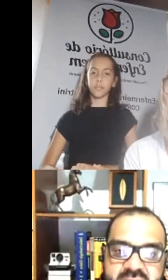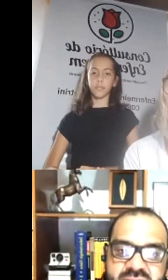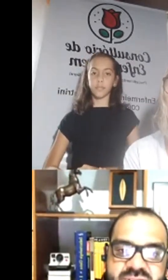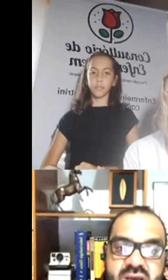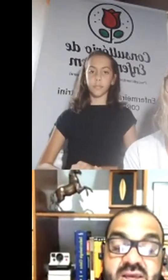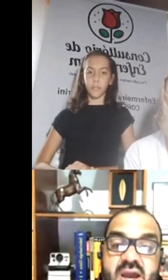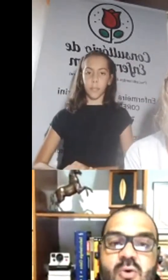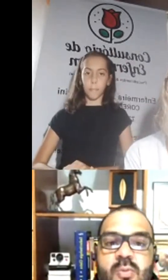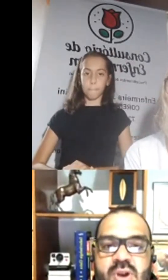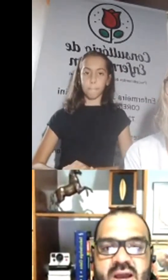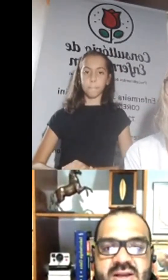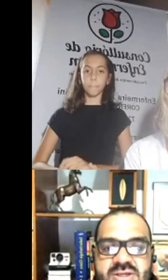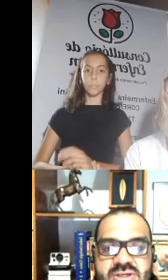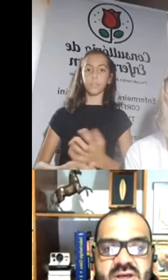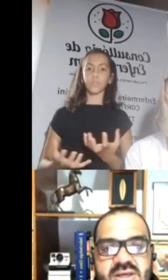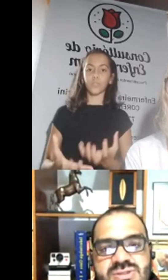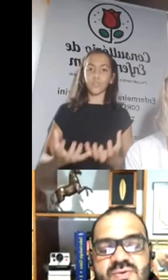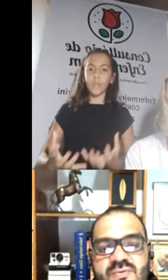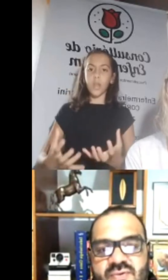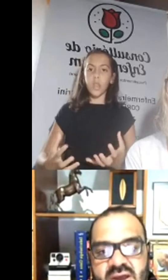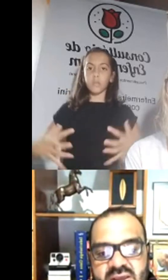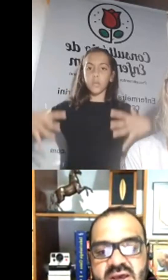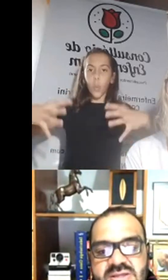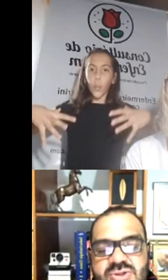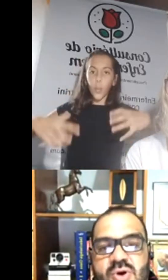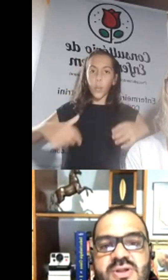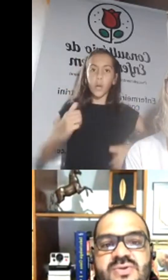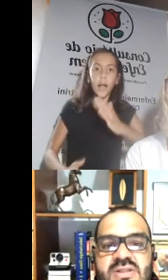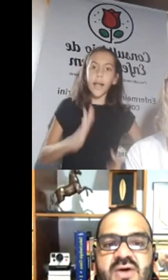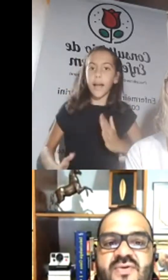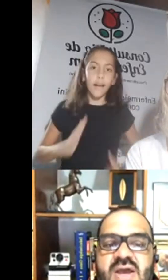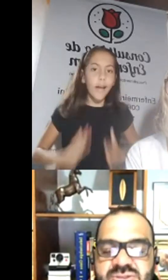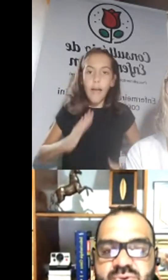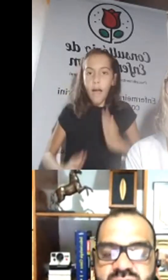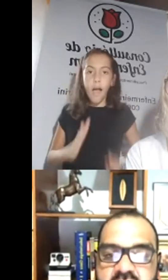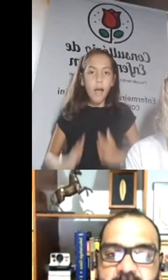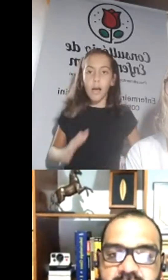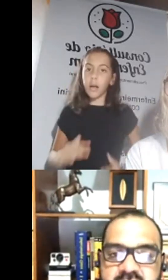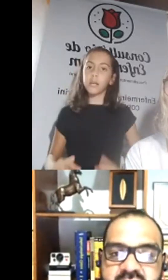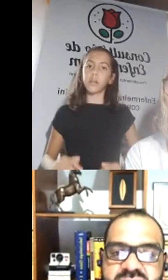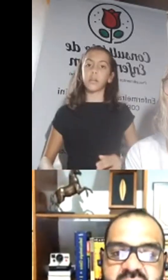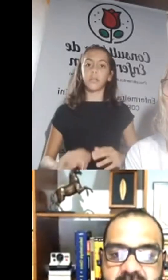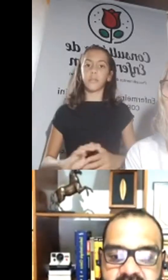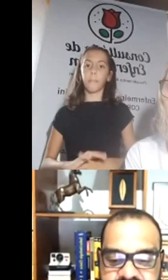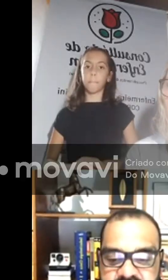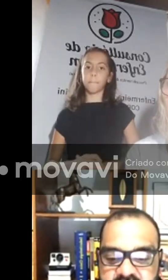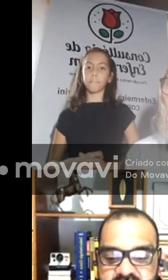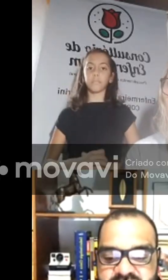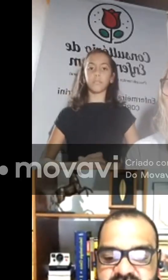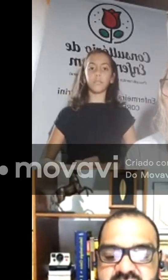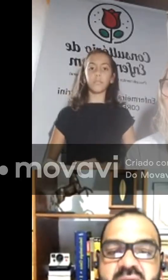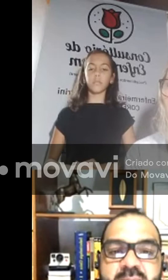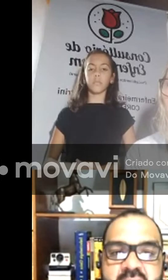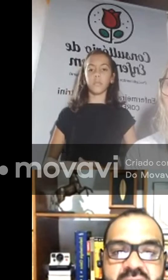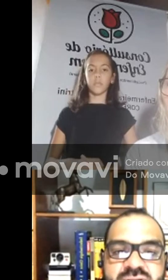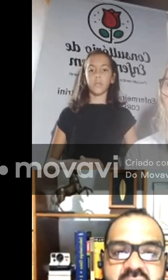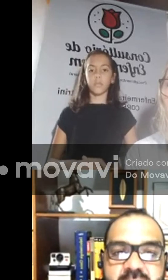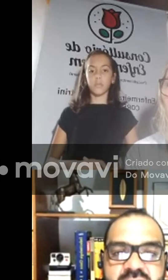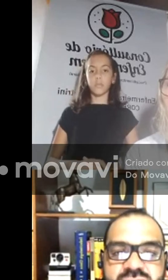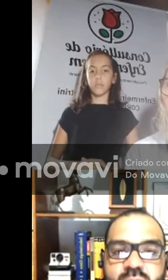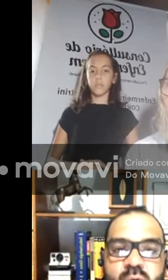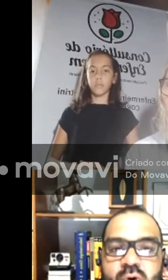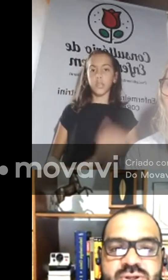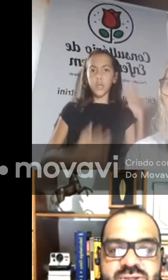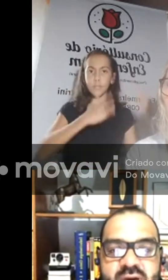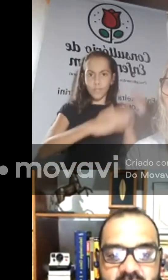poupar energia, quer acumular energia, e isso vai se tornando através do tempo, né? Que antigamente, se você lembrar,